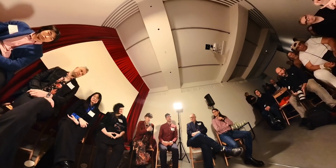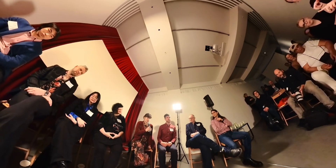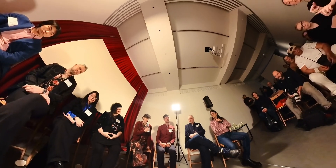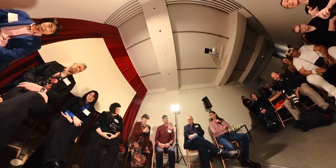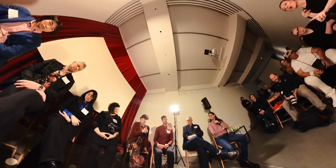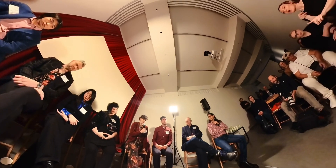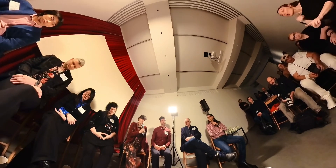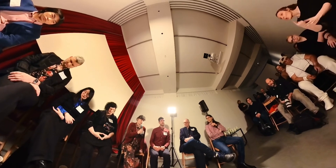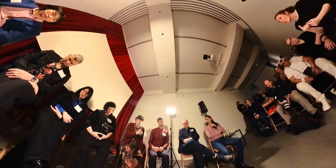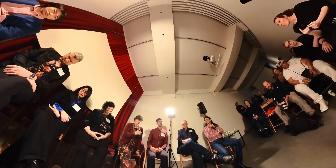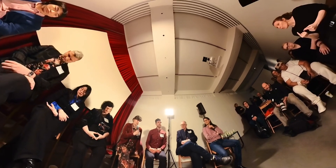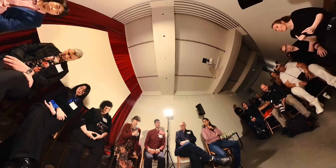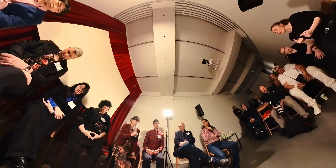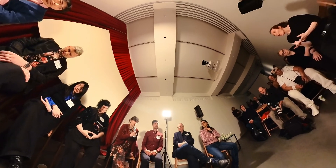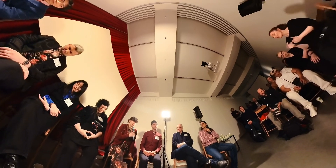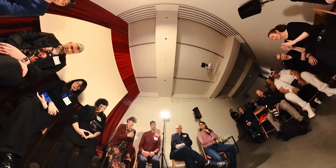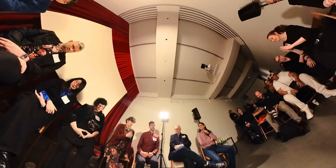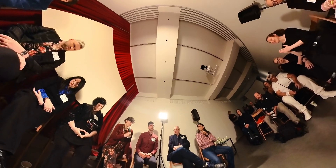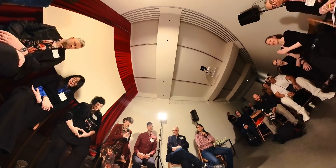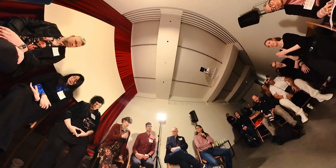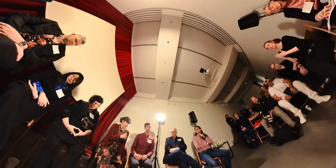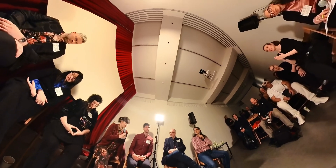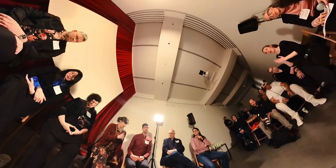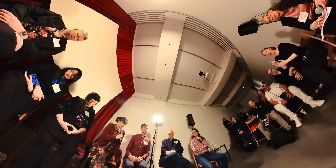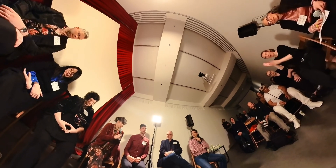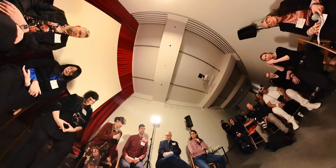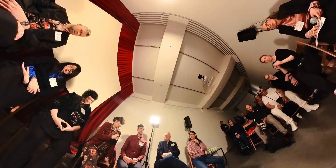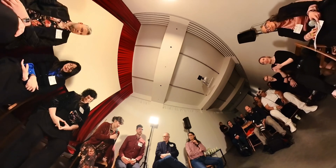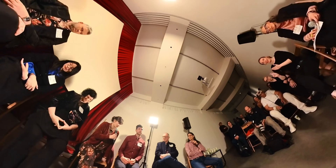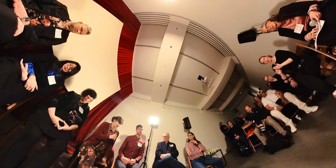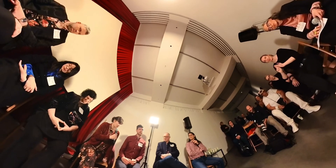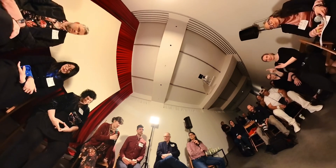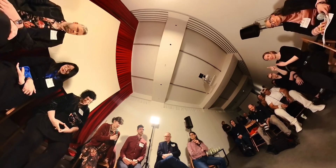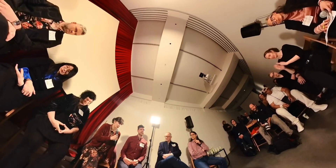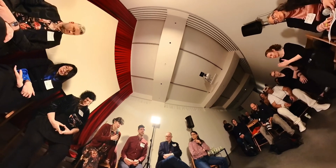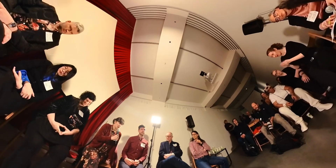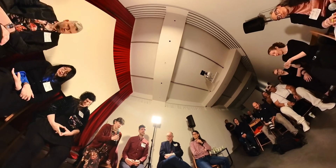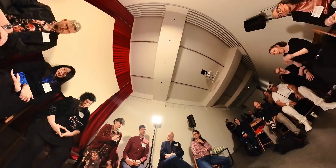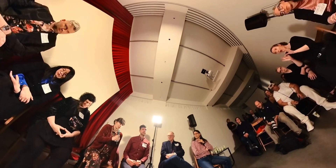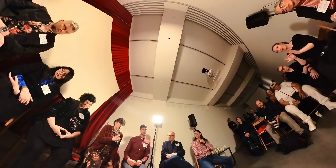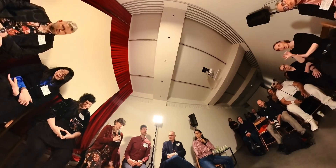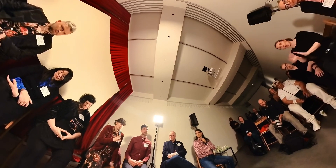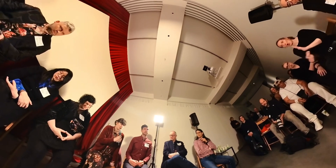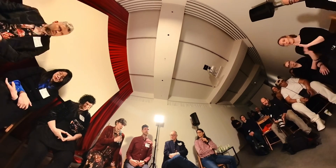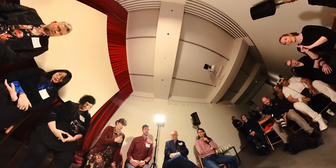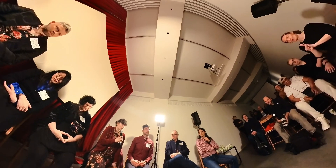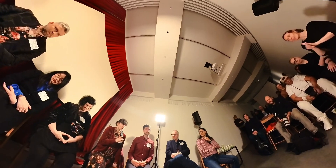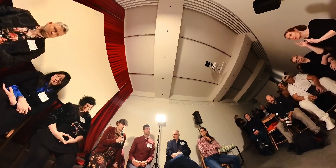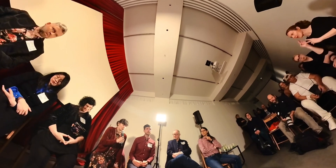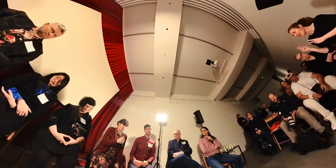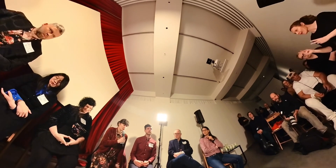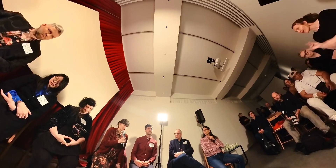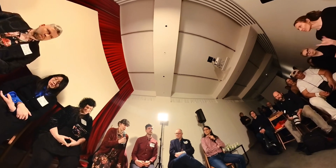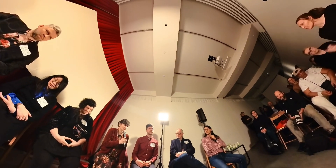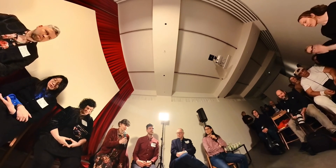na základě úryvků z knihy, kterou Mac napsal a hledal v té době někoho, kdo by tu